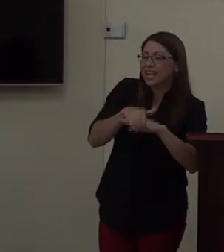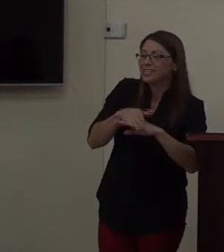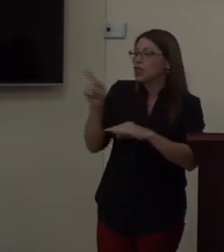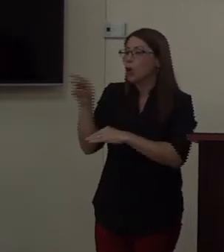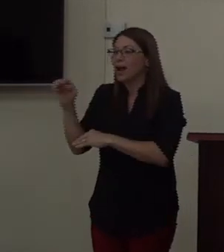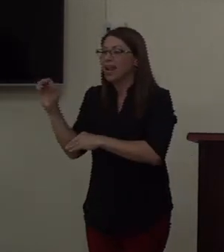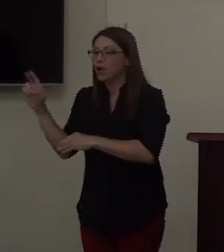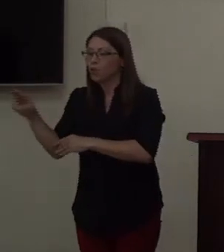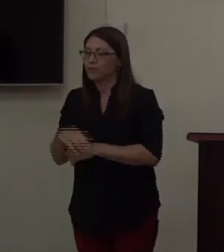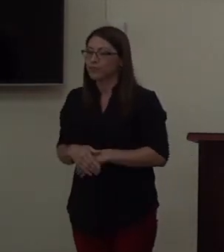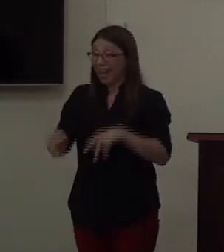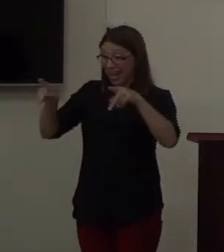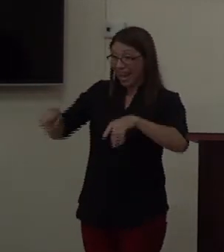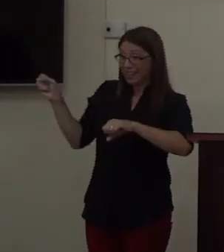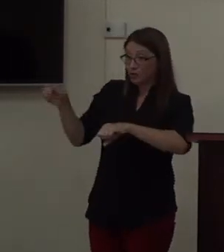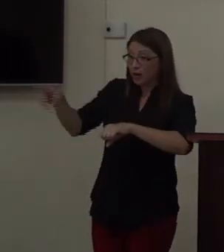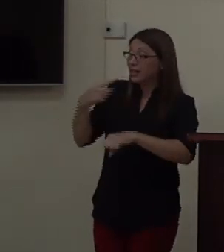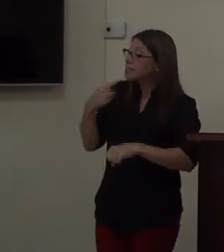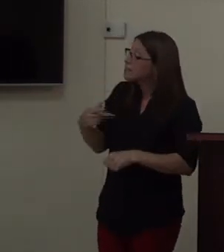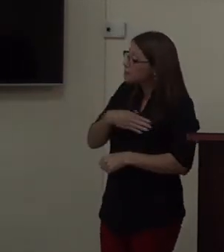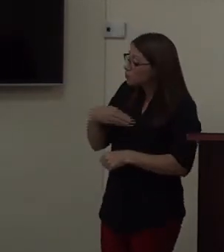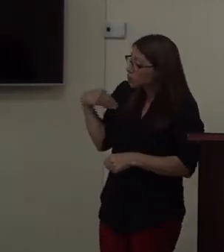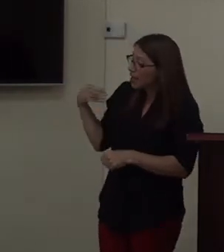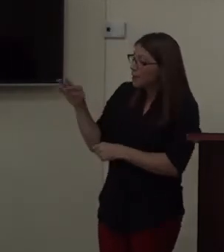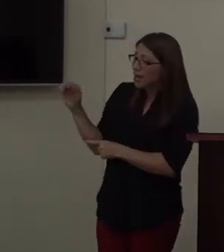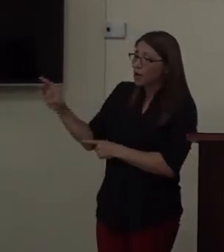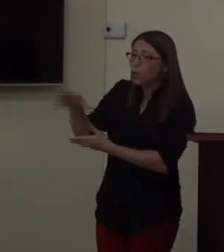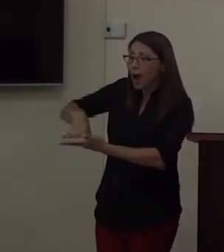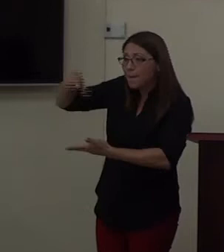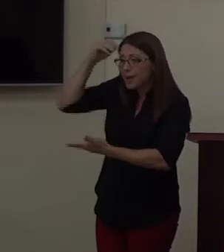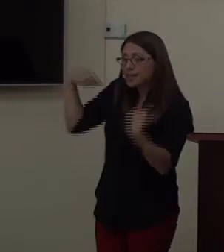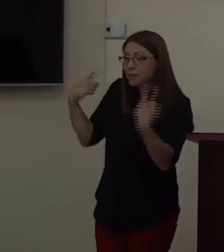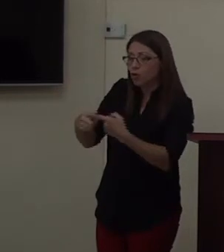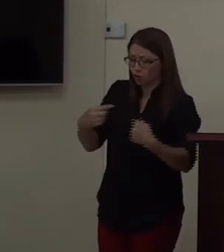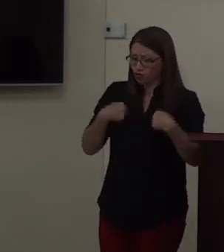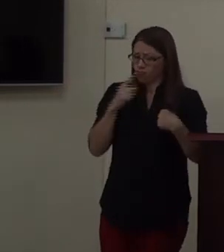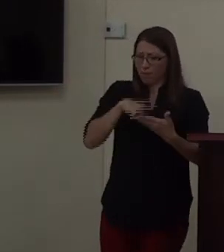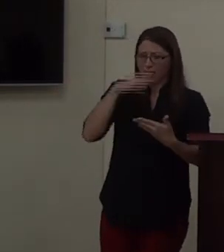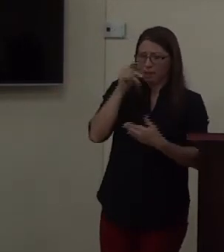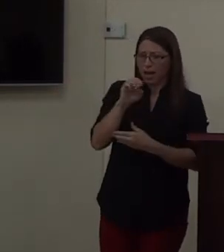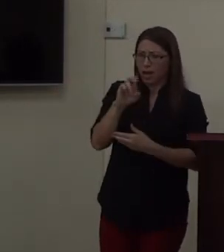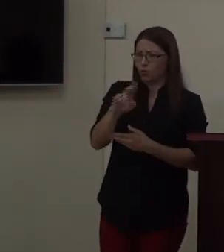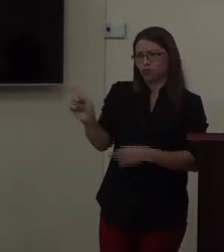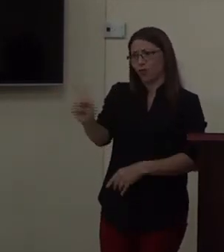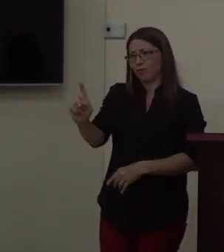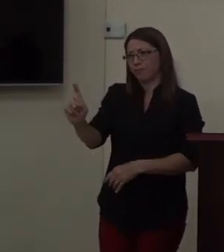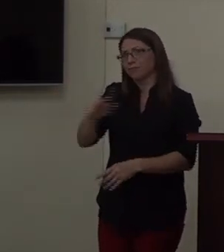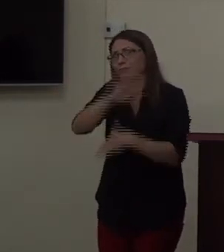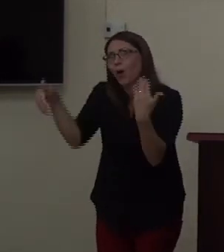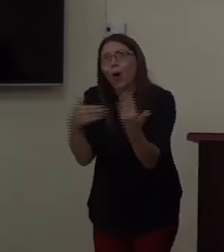la gente del supermercado, que los malecos aprendan español. No tenían yo que aprender maleco. Todos saben español, por